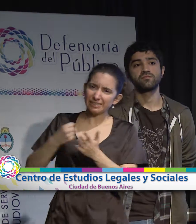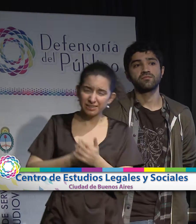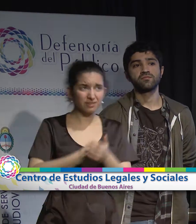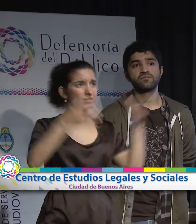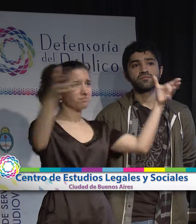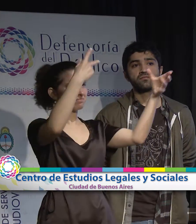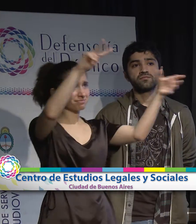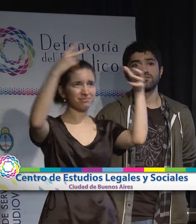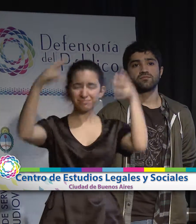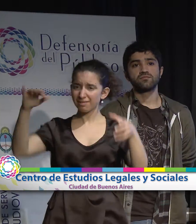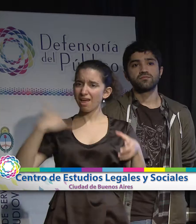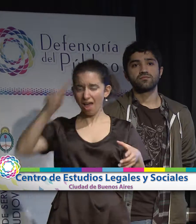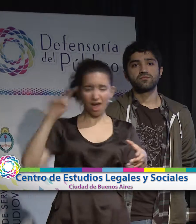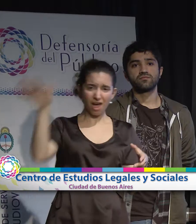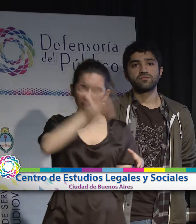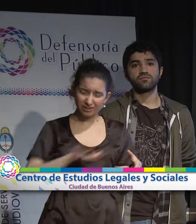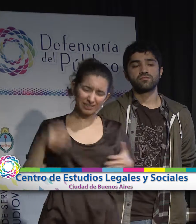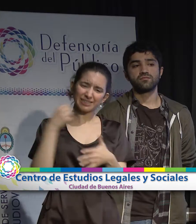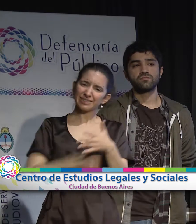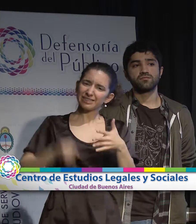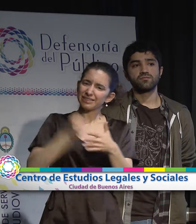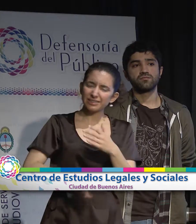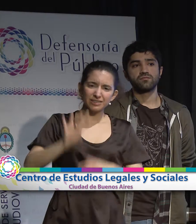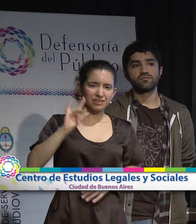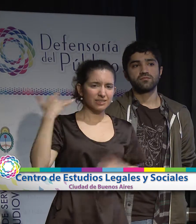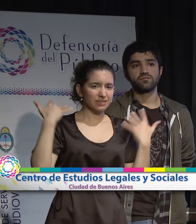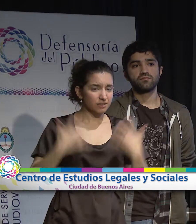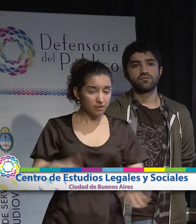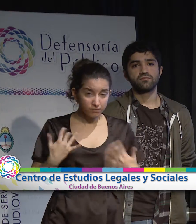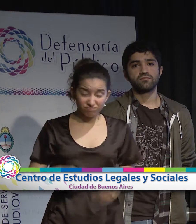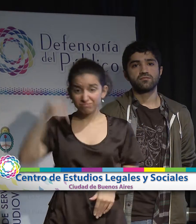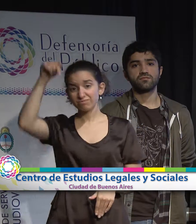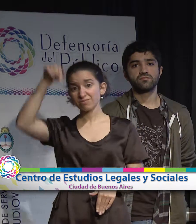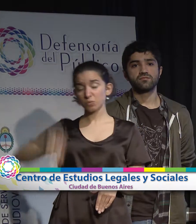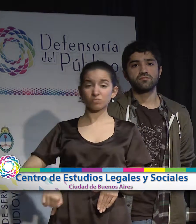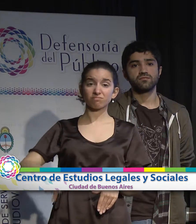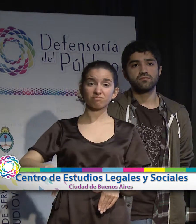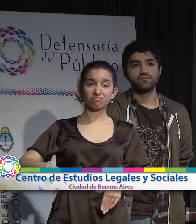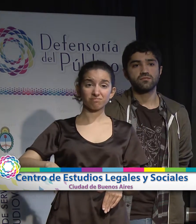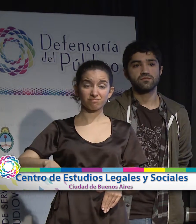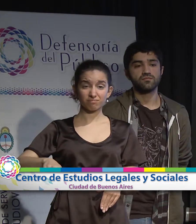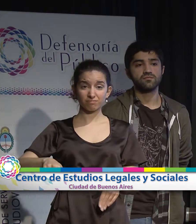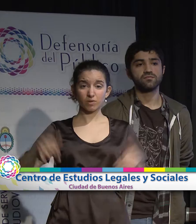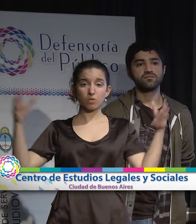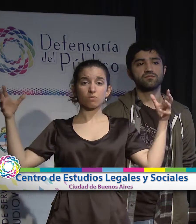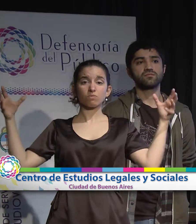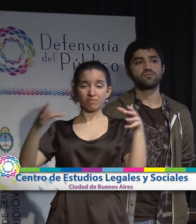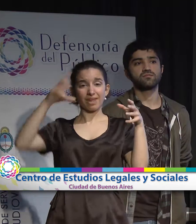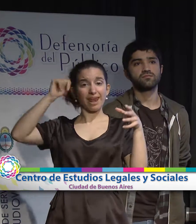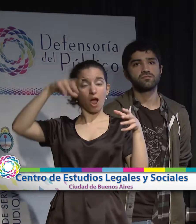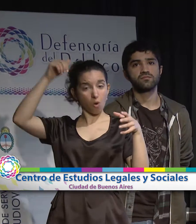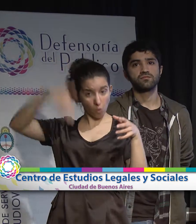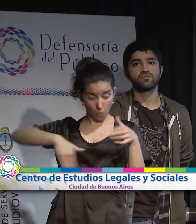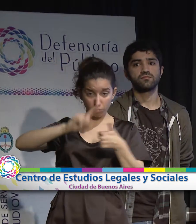en el ámbito nacional, y por lo tanto las decisiones actuales de la autoridad de medios